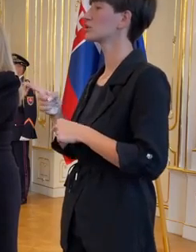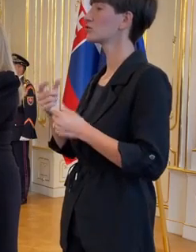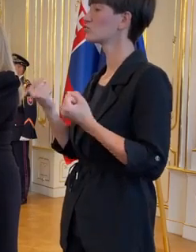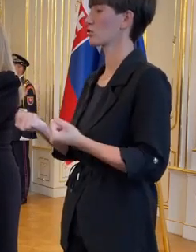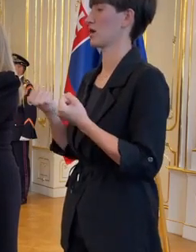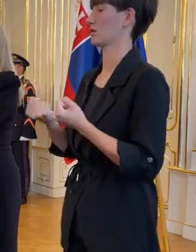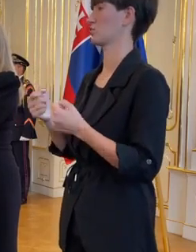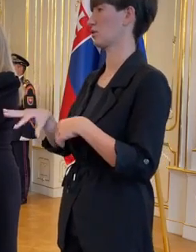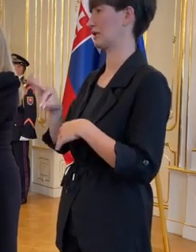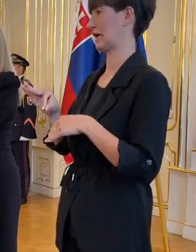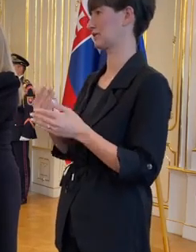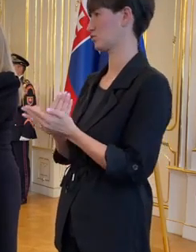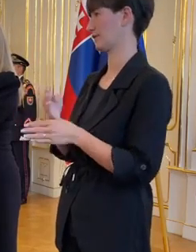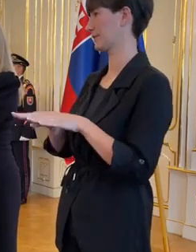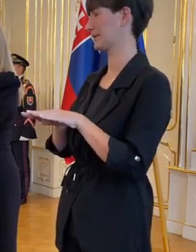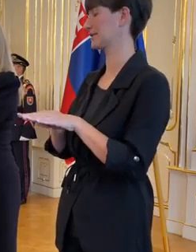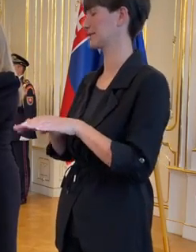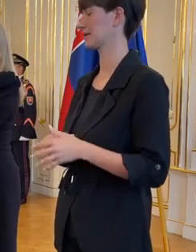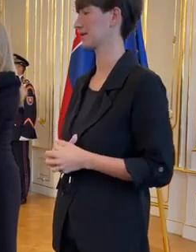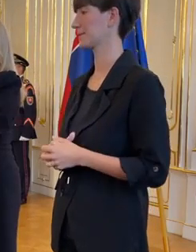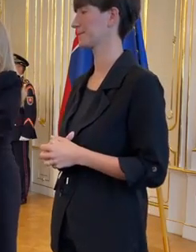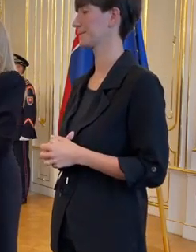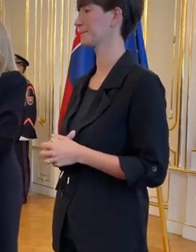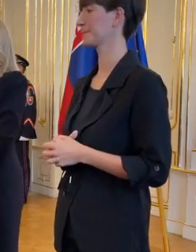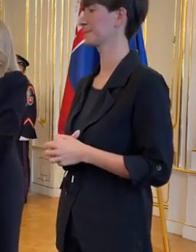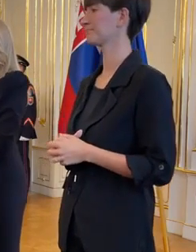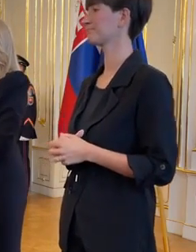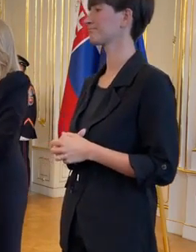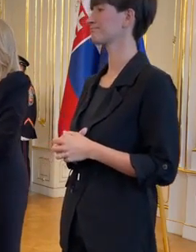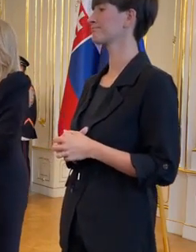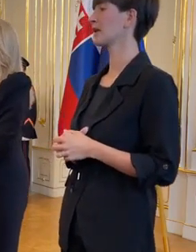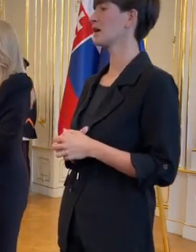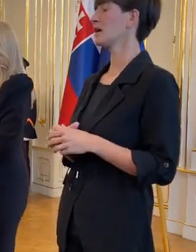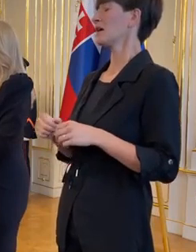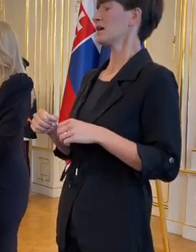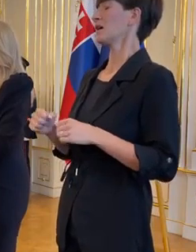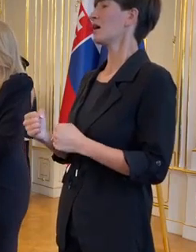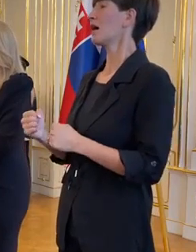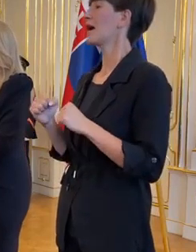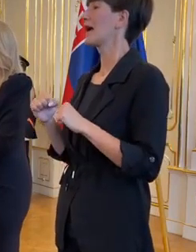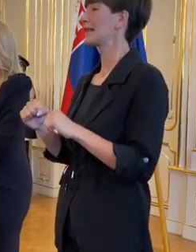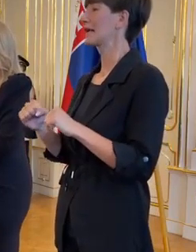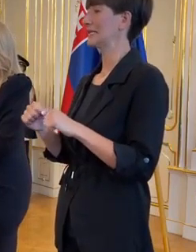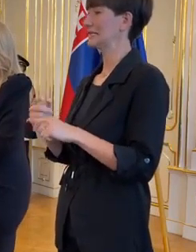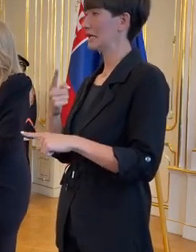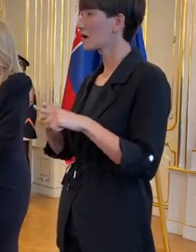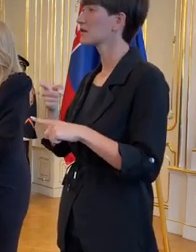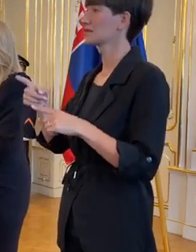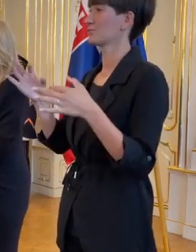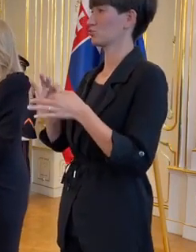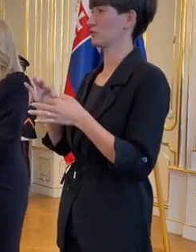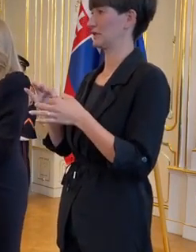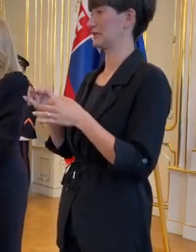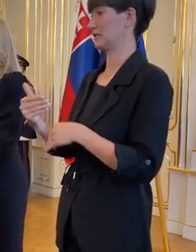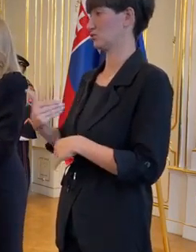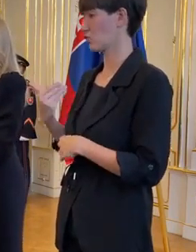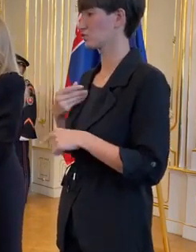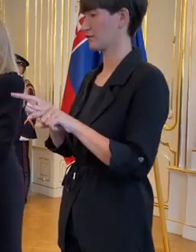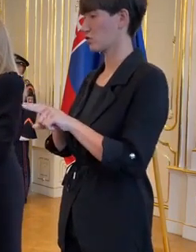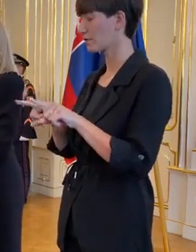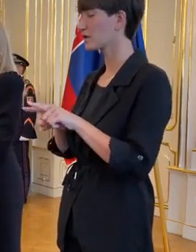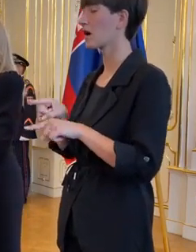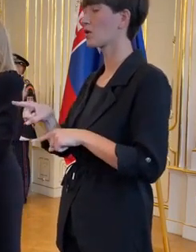alebo ministerky oznámili čo najskôr. Energetická kríza sa týka aj školstva. A zriaďovatelia škôl a tiež